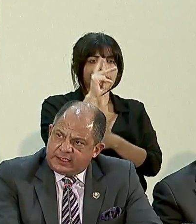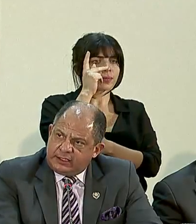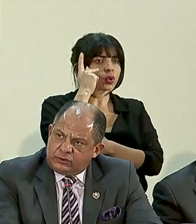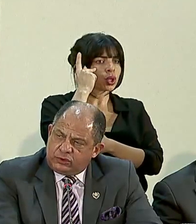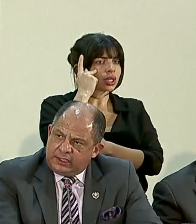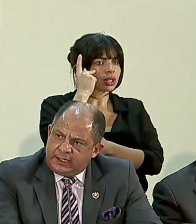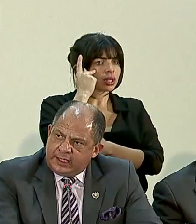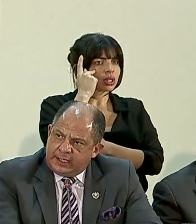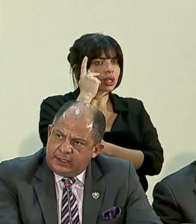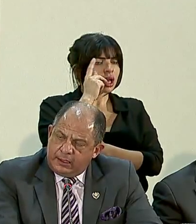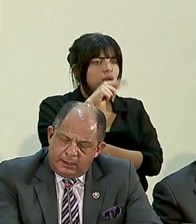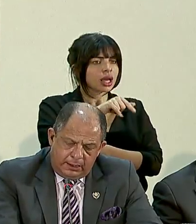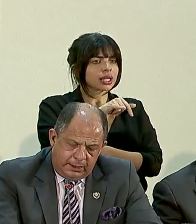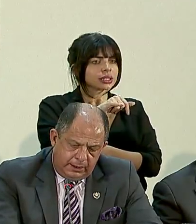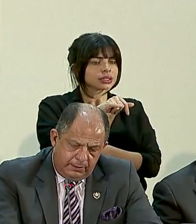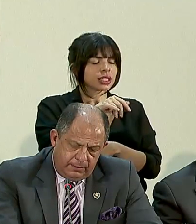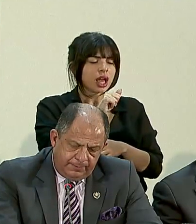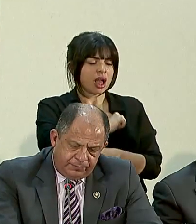política y esta actitud tiene que